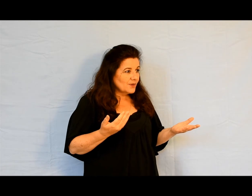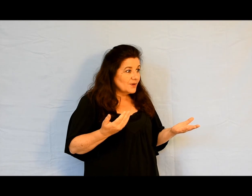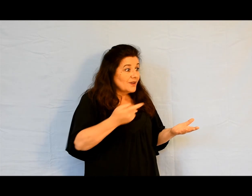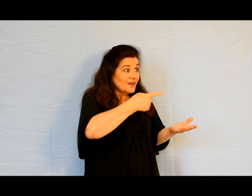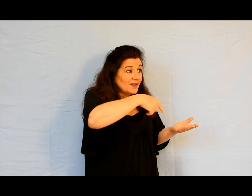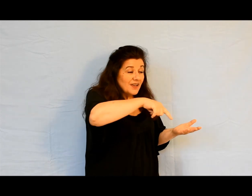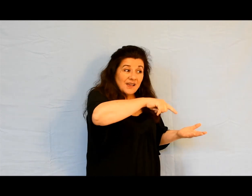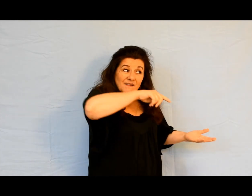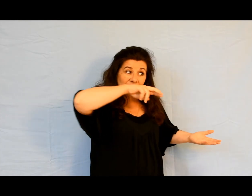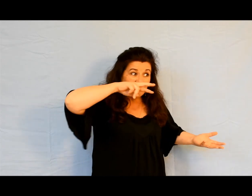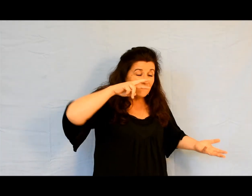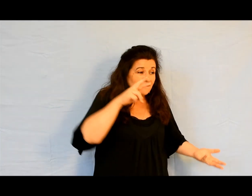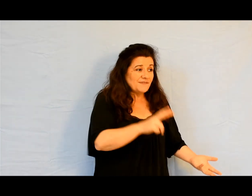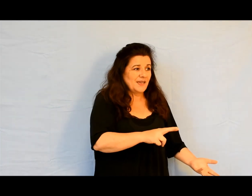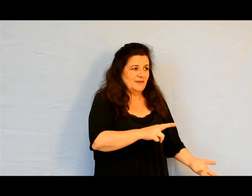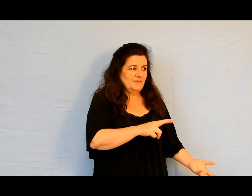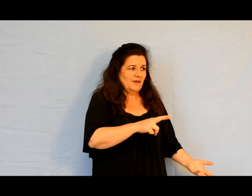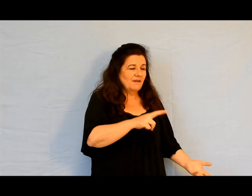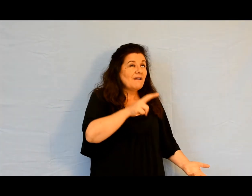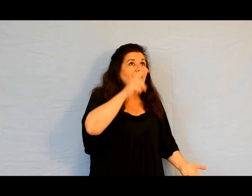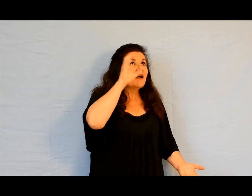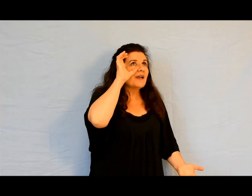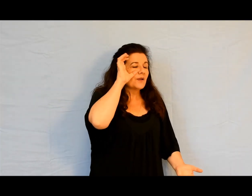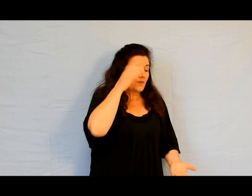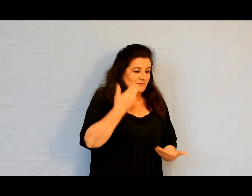écoutez ce que veut dire la parole du semeur.